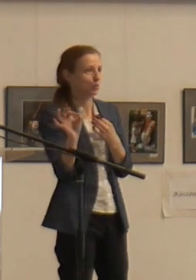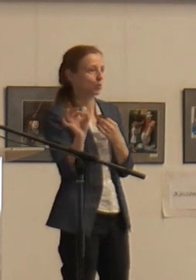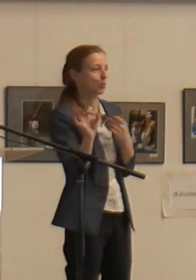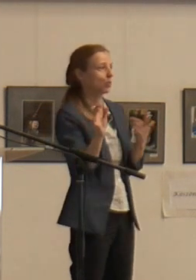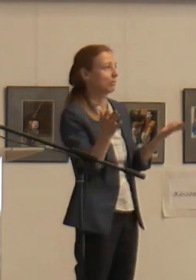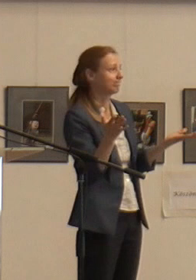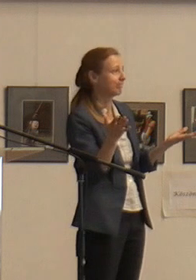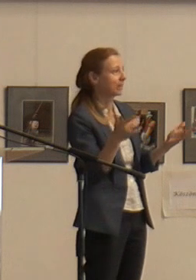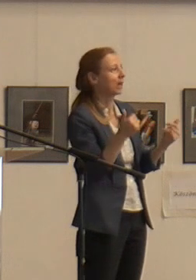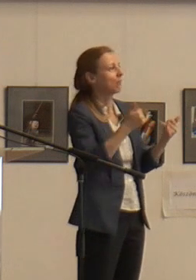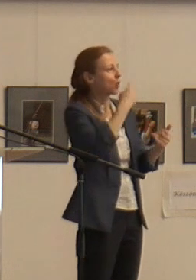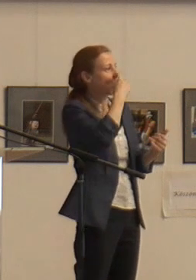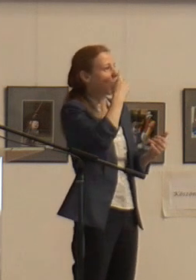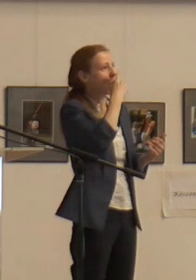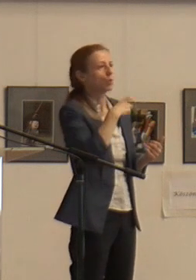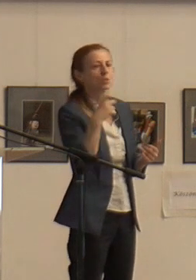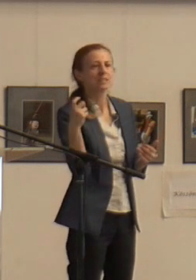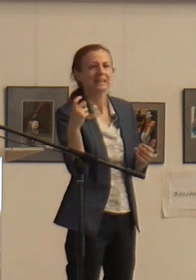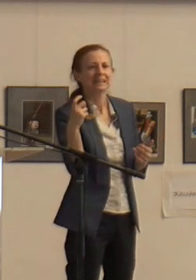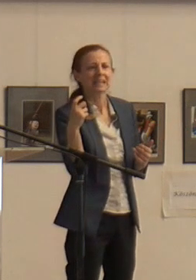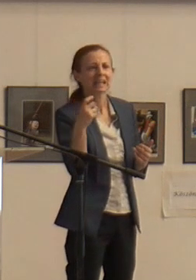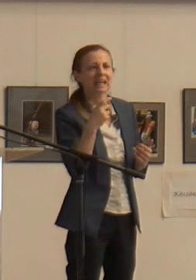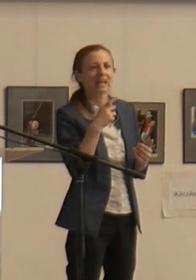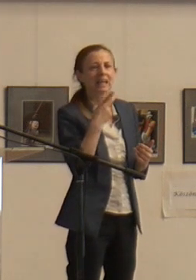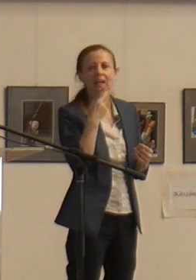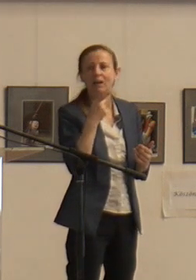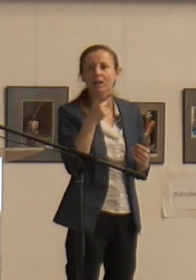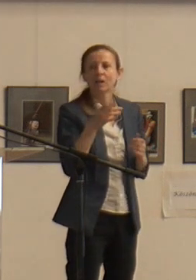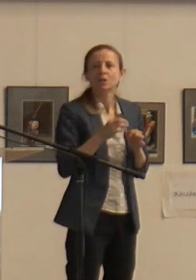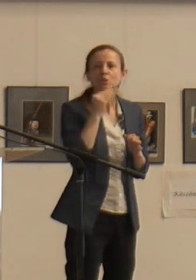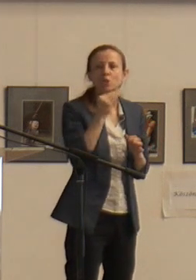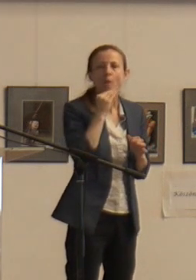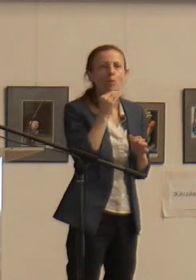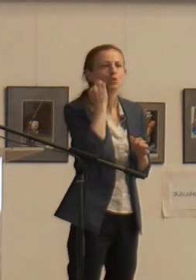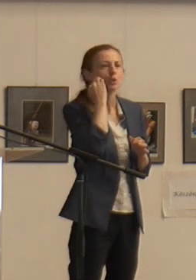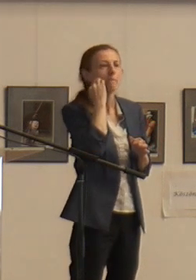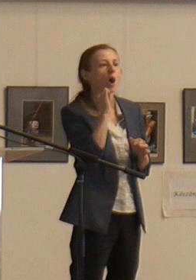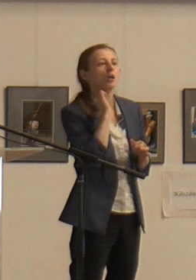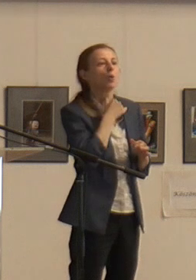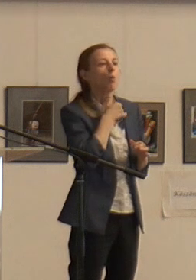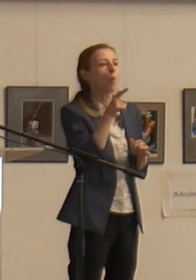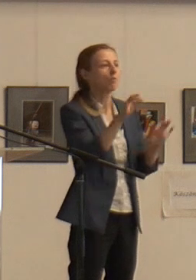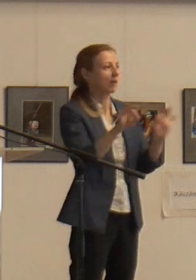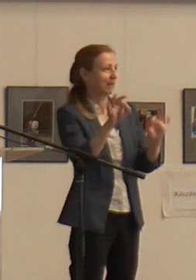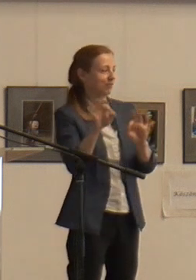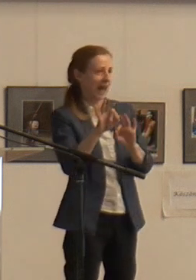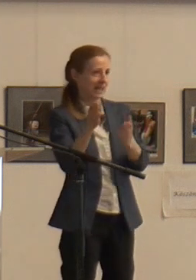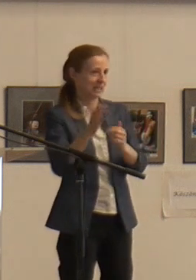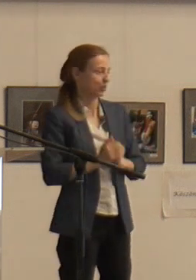hát most ugye az orosz név, lehet egy másik is, orosz név Szabos Margó készüljön fel.